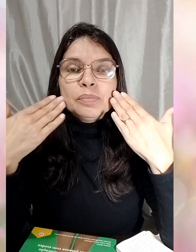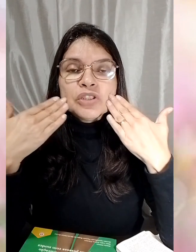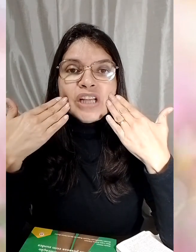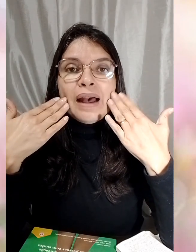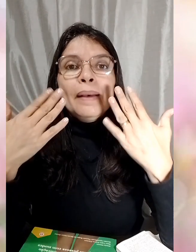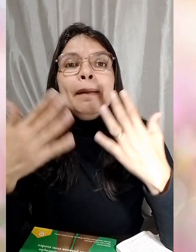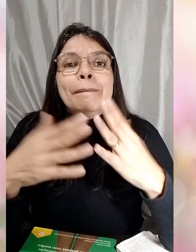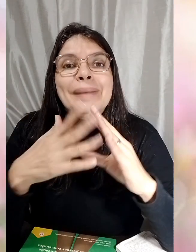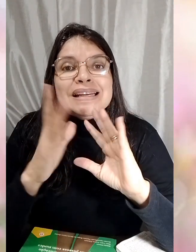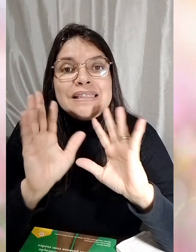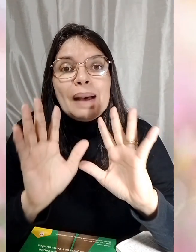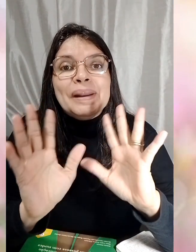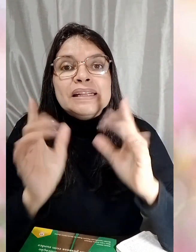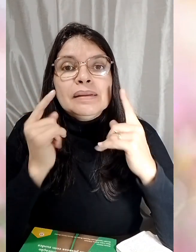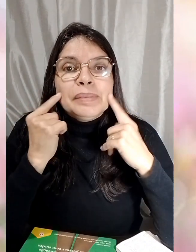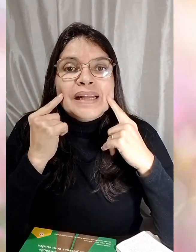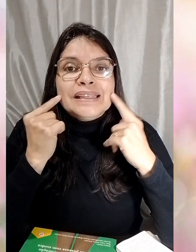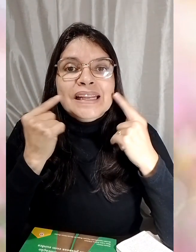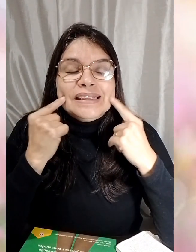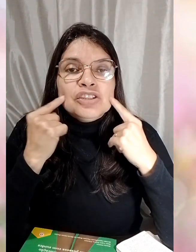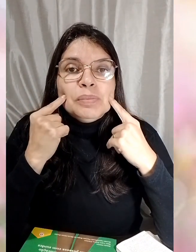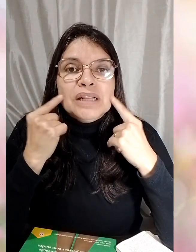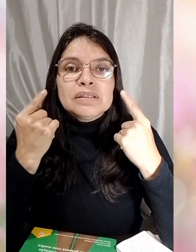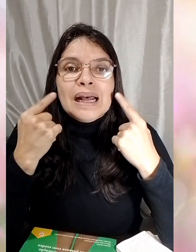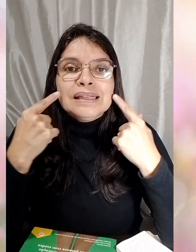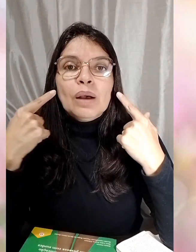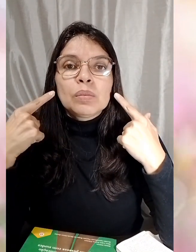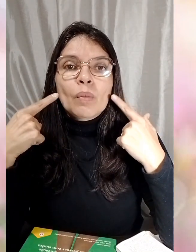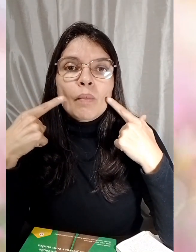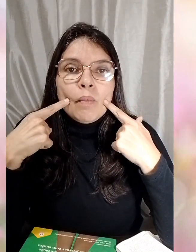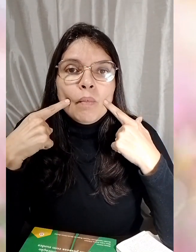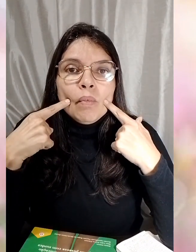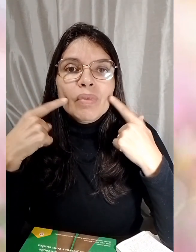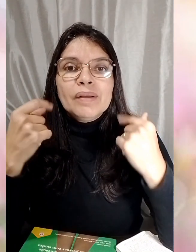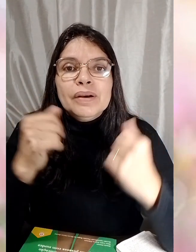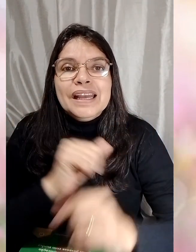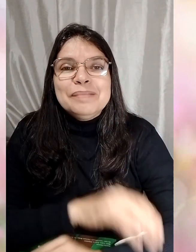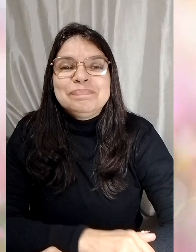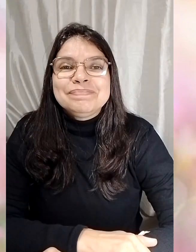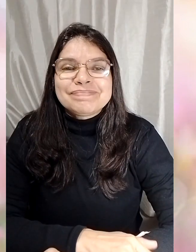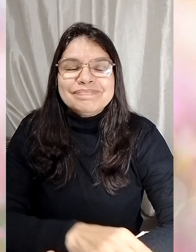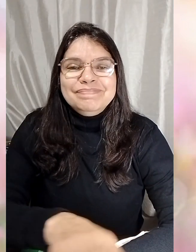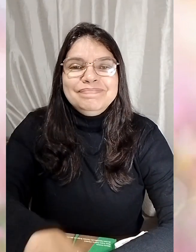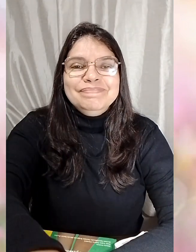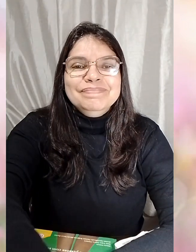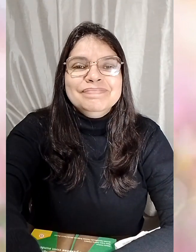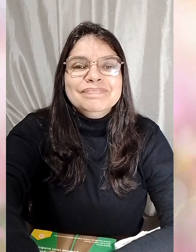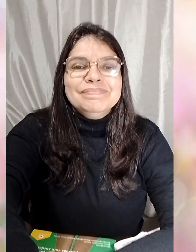facilidade de puxar, mas dá para ter entendimento, tá? Então, ok?